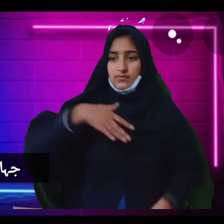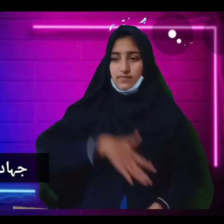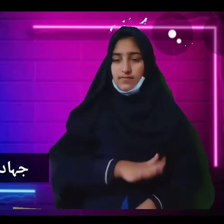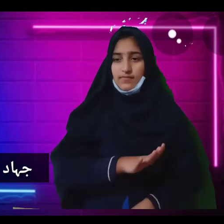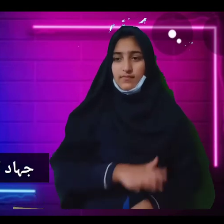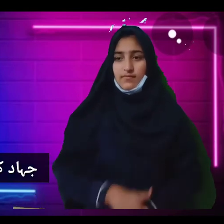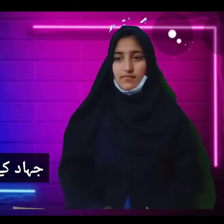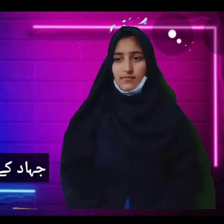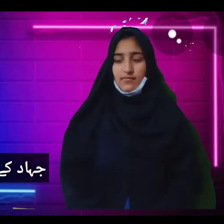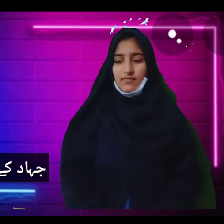जहाद